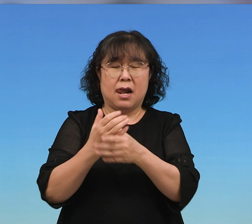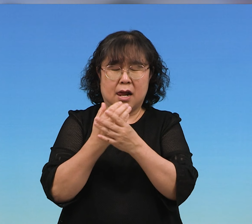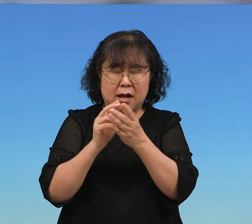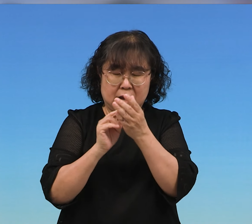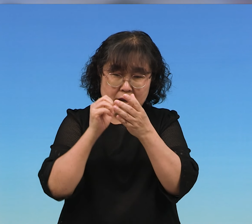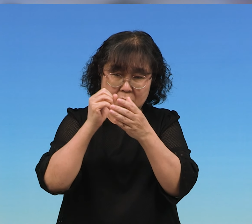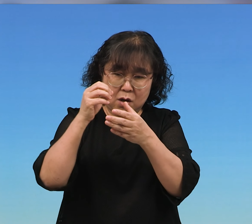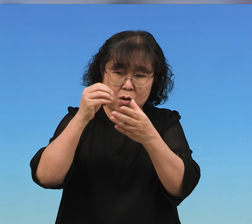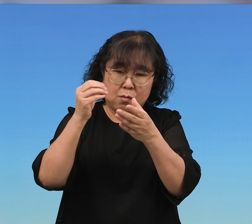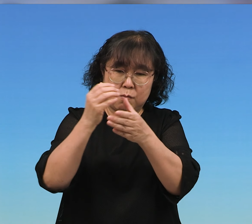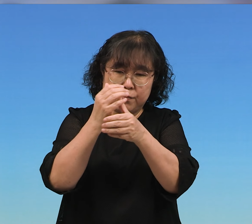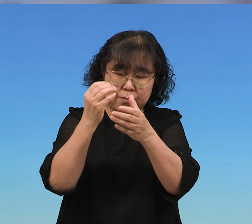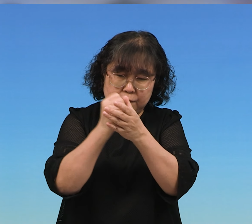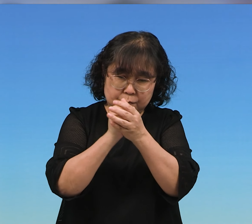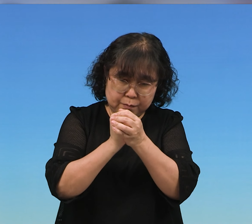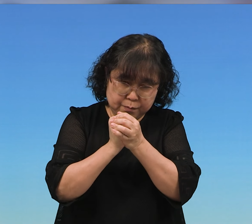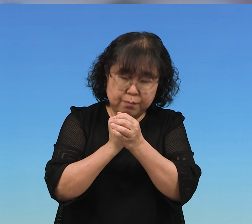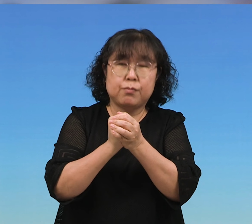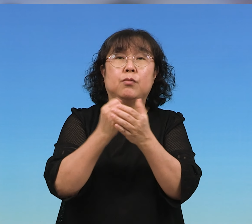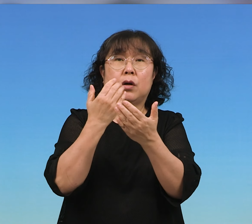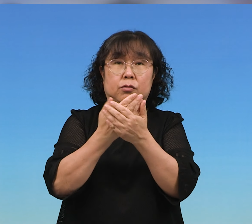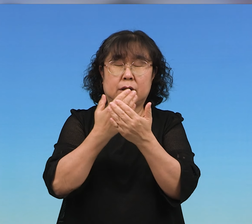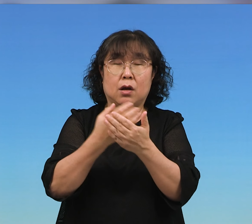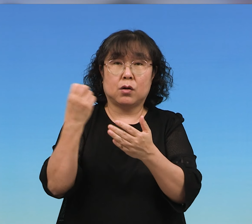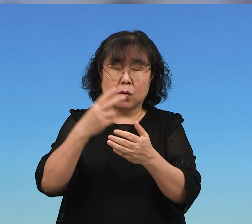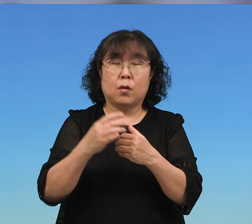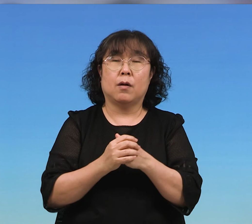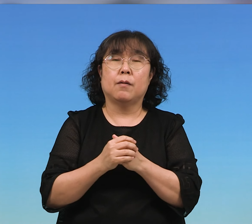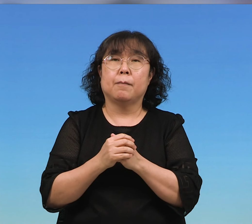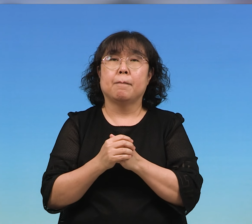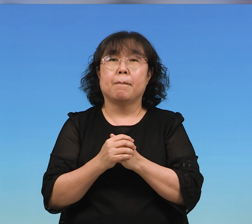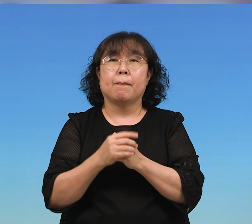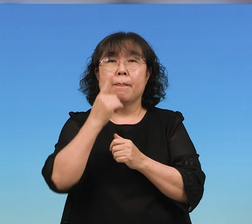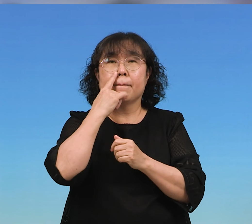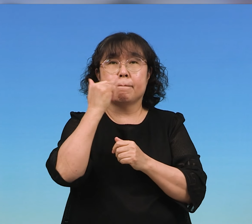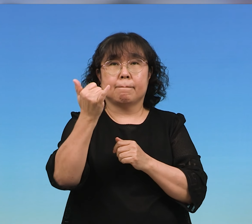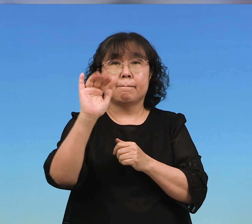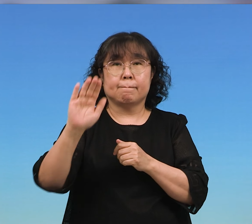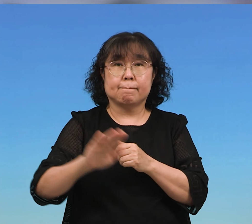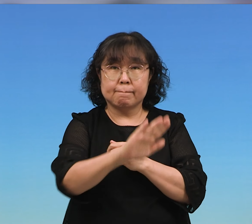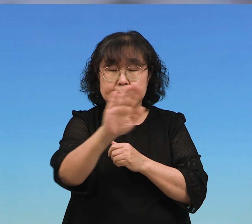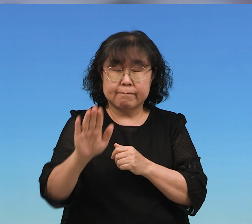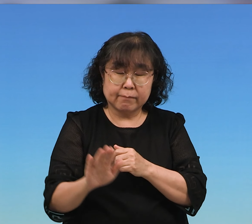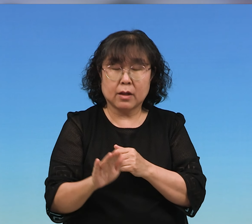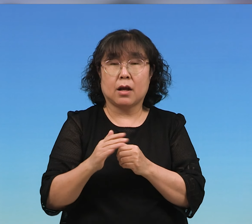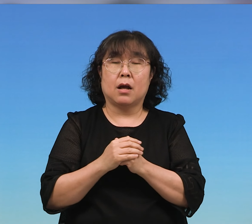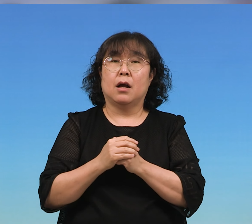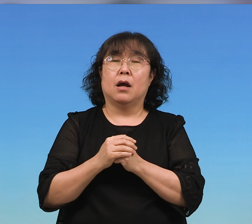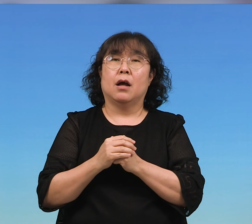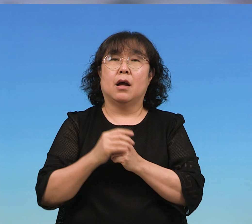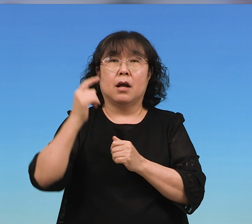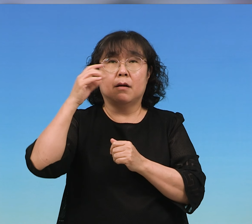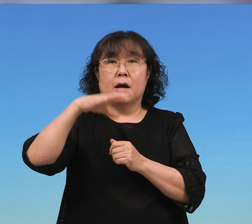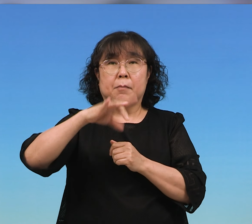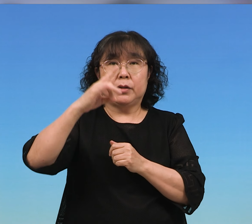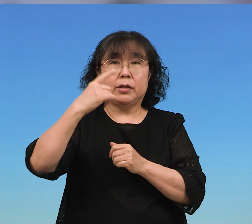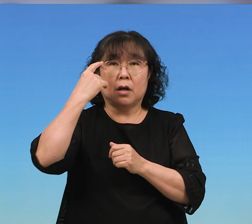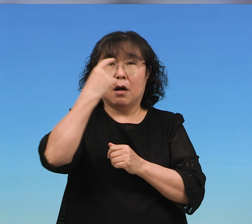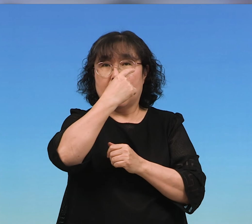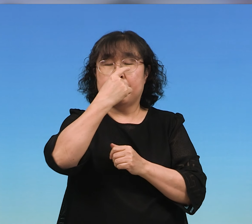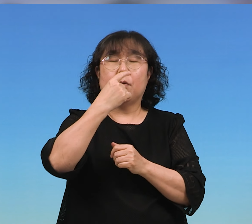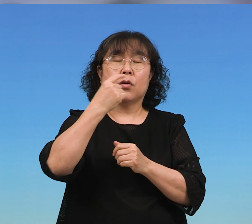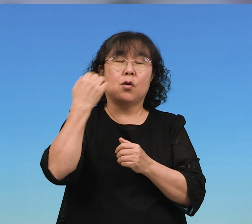어떡할 겁니까? 여러분 아들 딸 품으셔야 돼요. 그리고 하나님 먼저 부모된 우리가 영안을